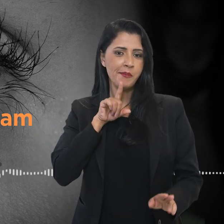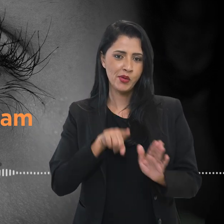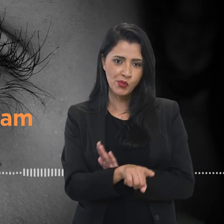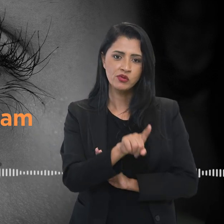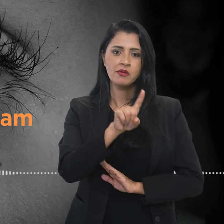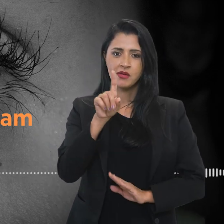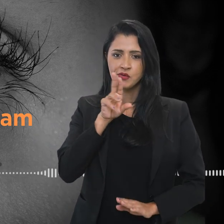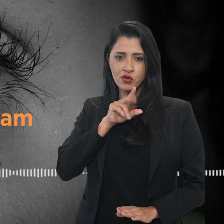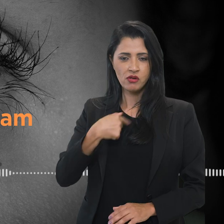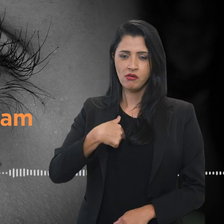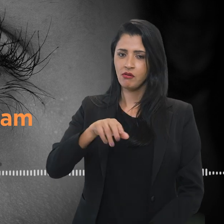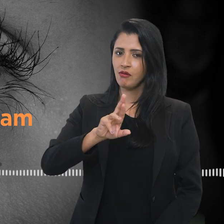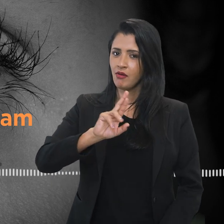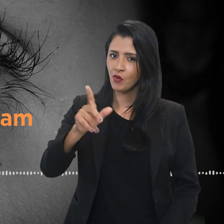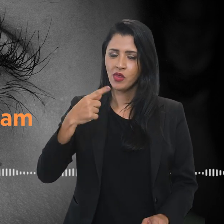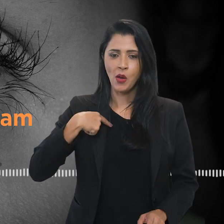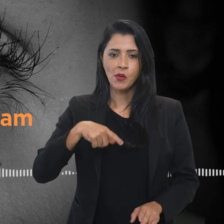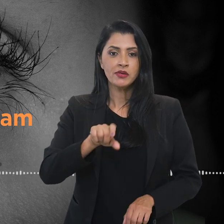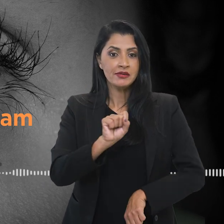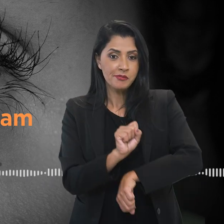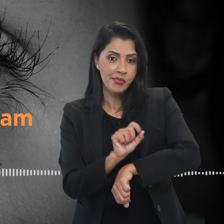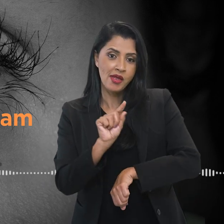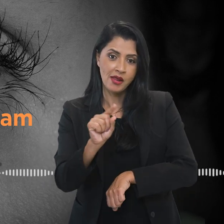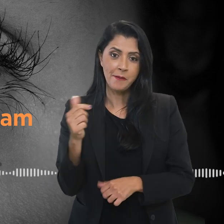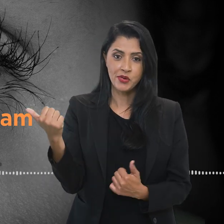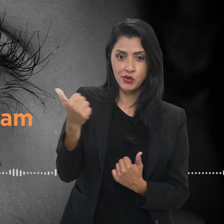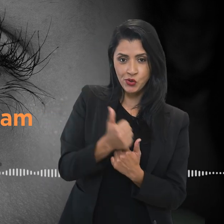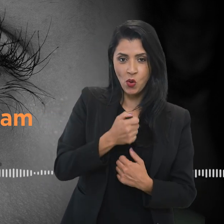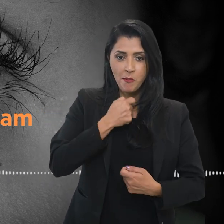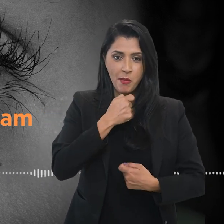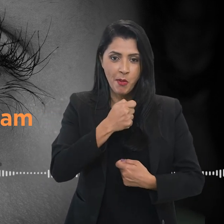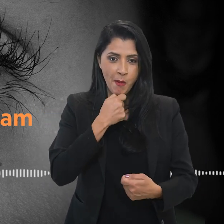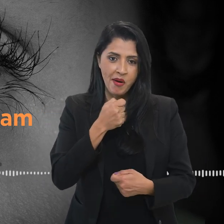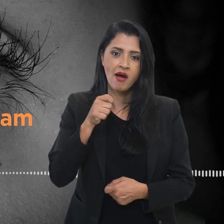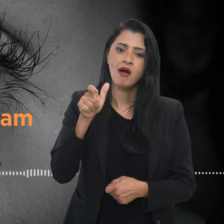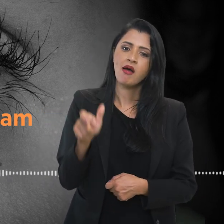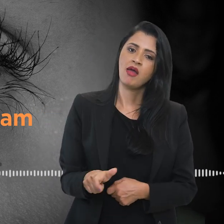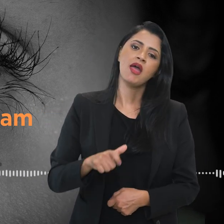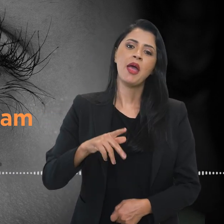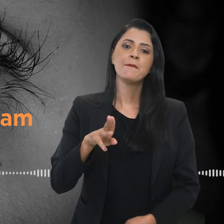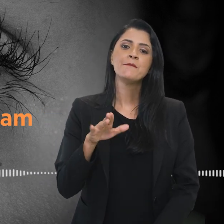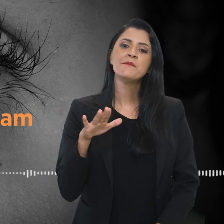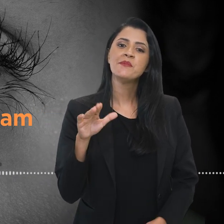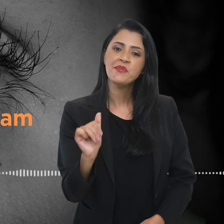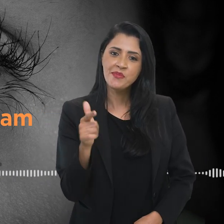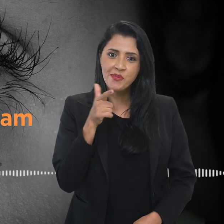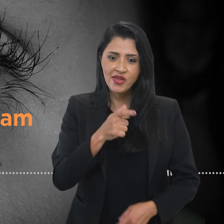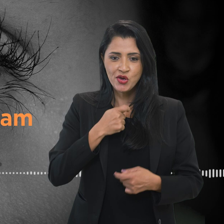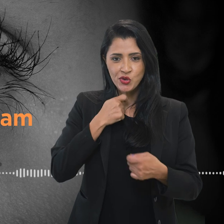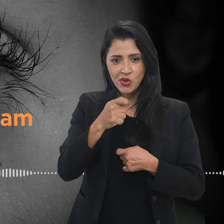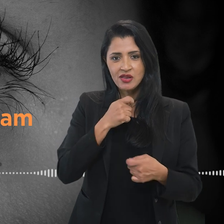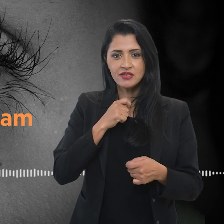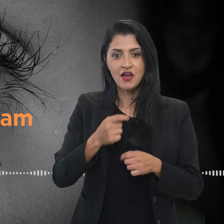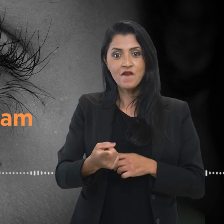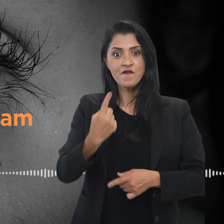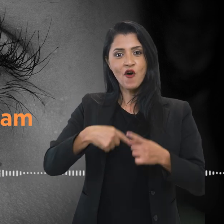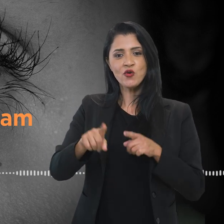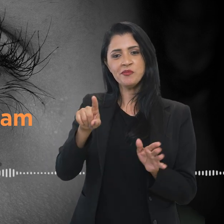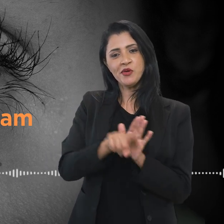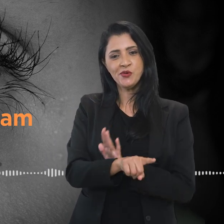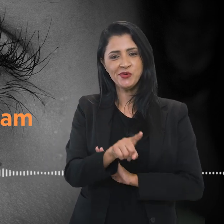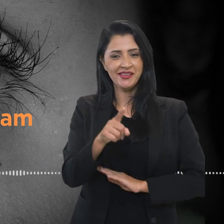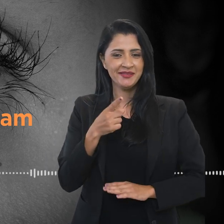quem vai respondê-la não sou eu. Enquanto a gente toma um fôlego, quem assume o microfone é a jornalista Bia Arcovede. Editor, rebobina a